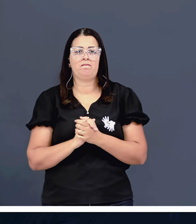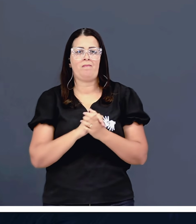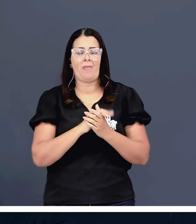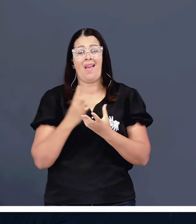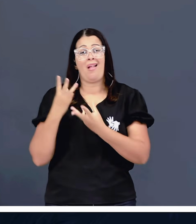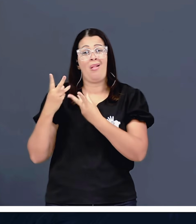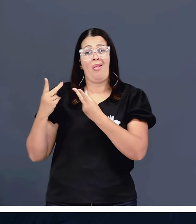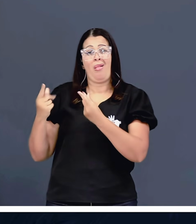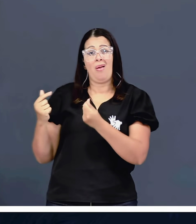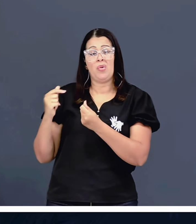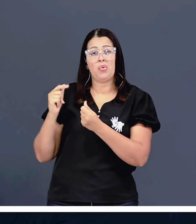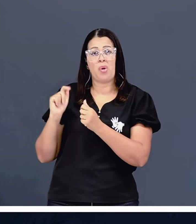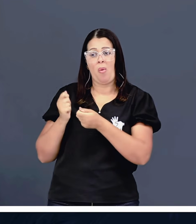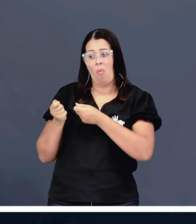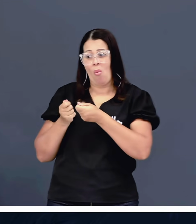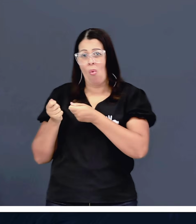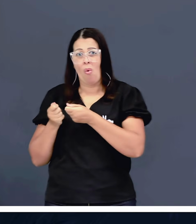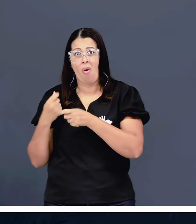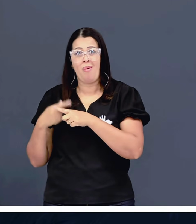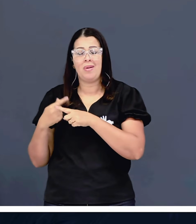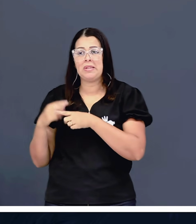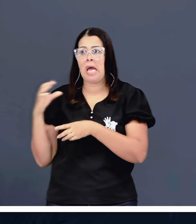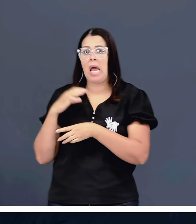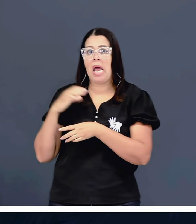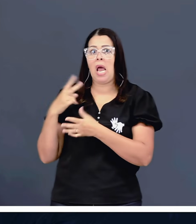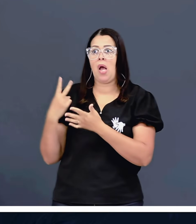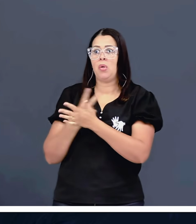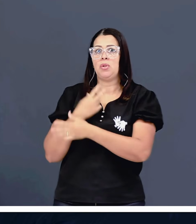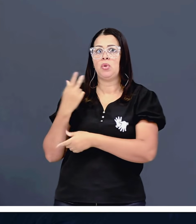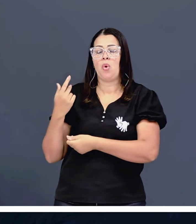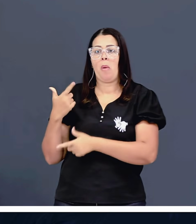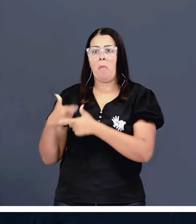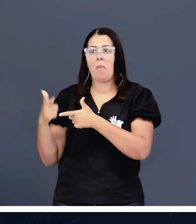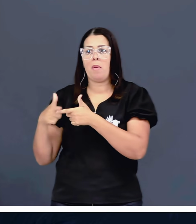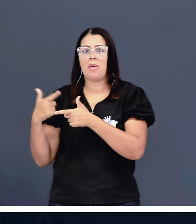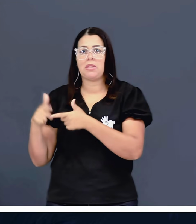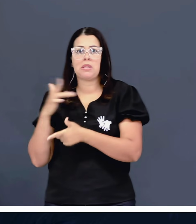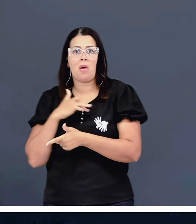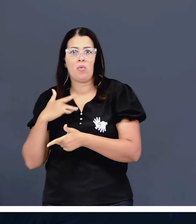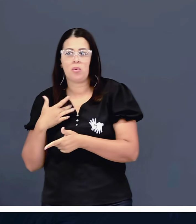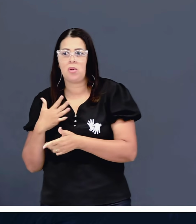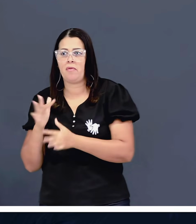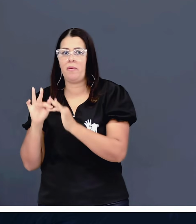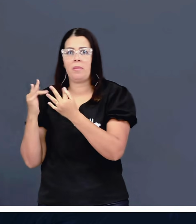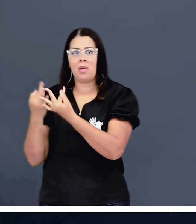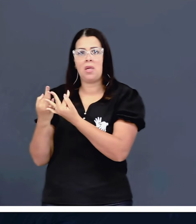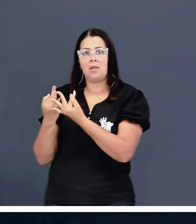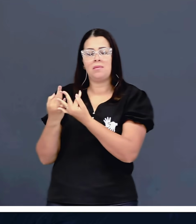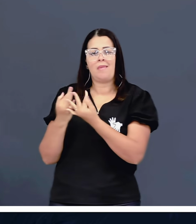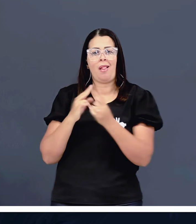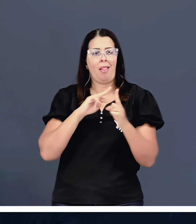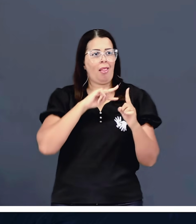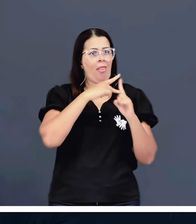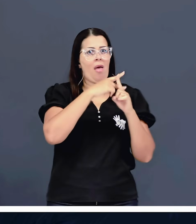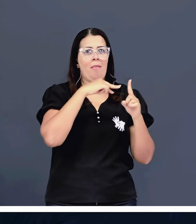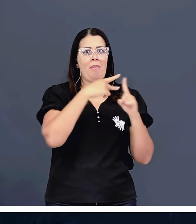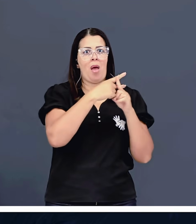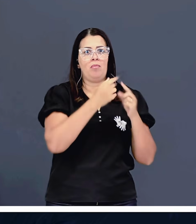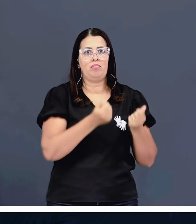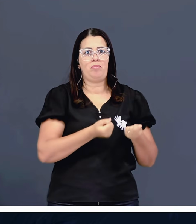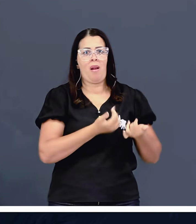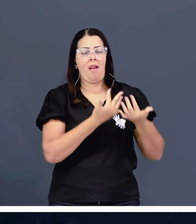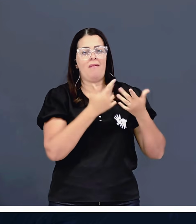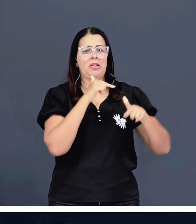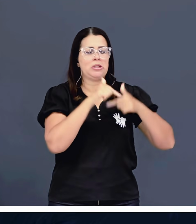Mentalidade de escassez, eu poupo para emergência. Ai que aconteça algum problema de saúde na família. Mentalidade de abundância, eu